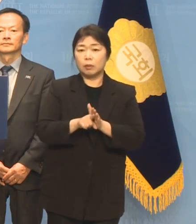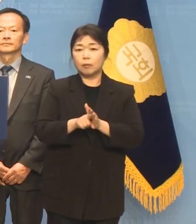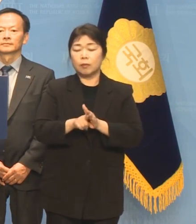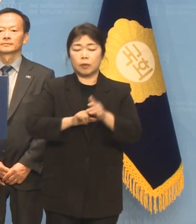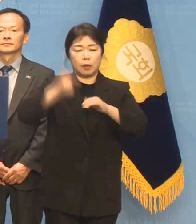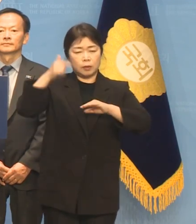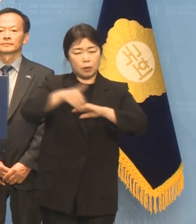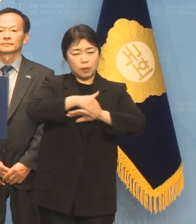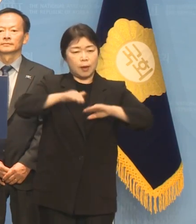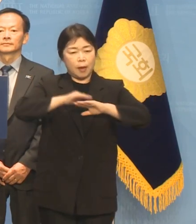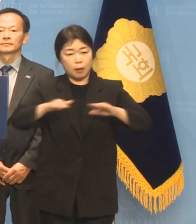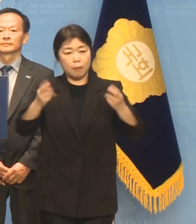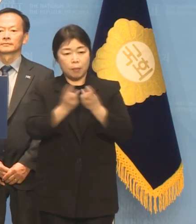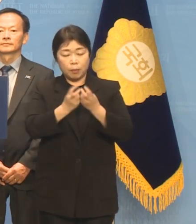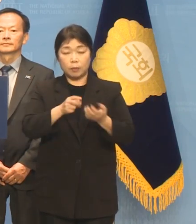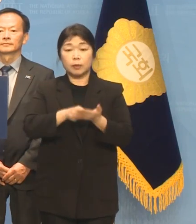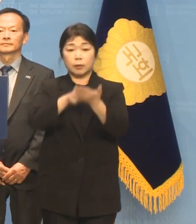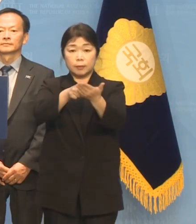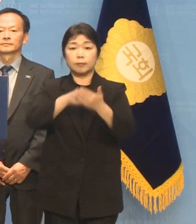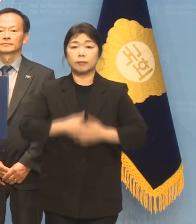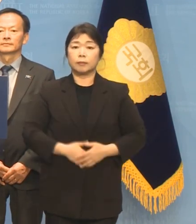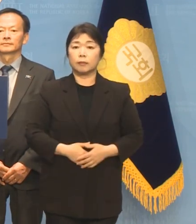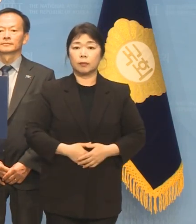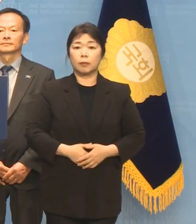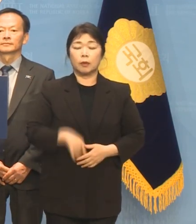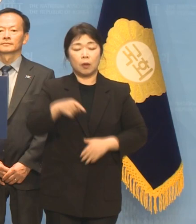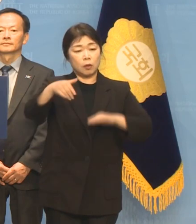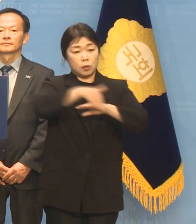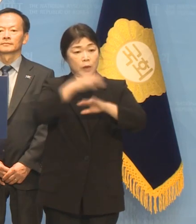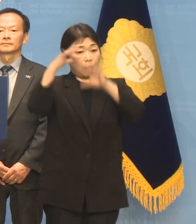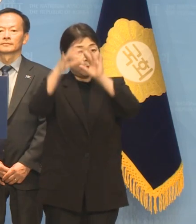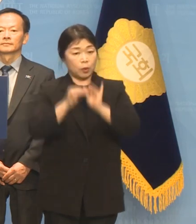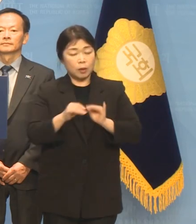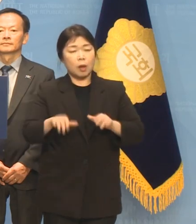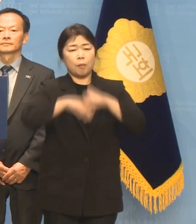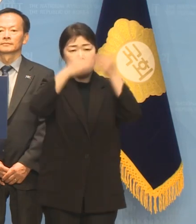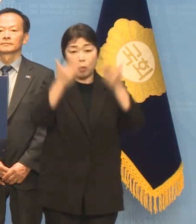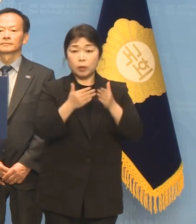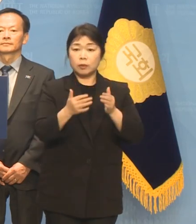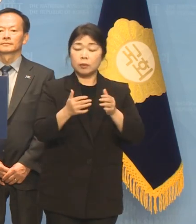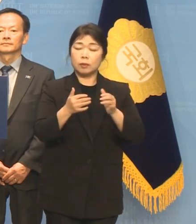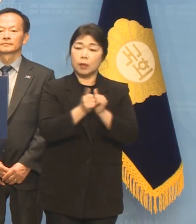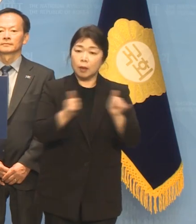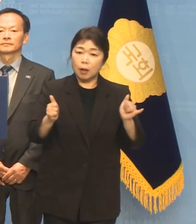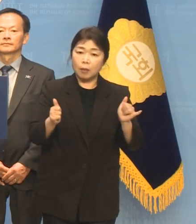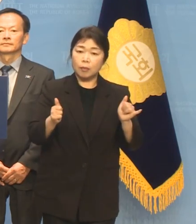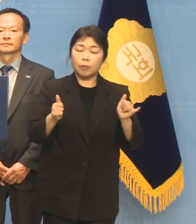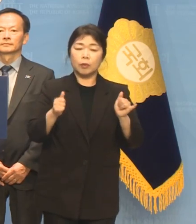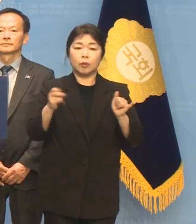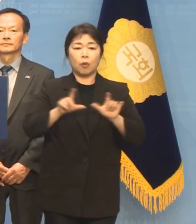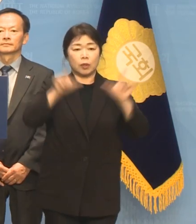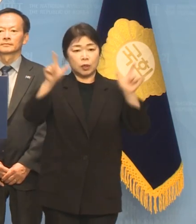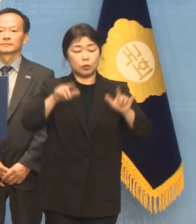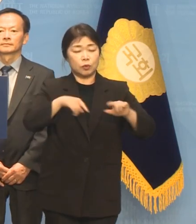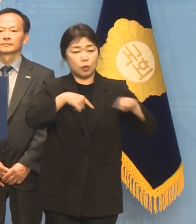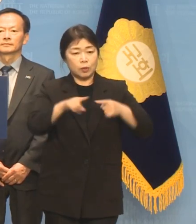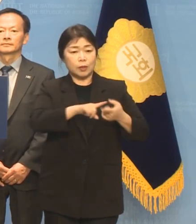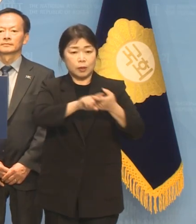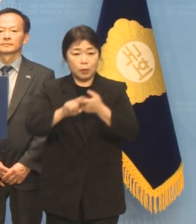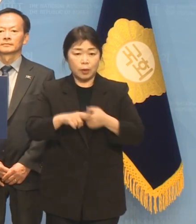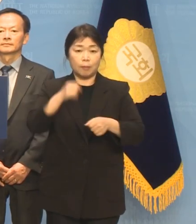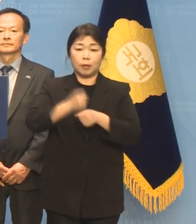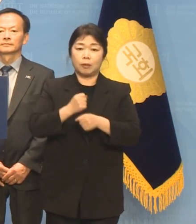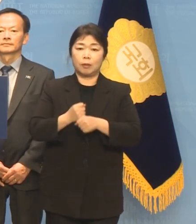정책 대안을 제시하겠습니다 그리고이 정책에 동의하는 모든 정치세력과 기후 정치 현대를 구축하여